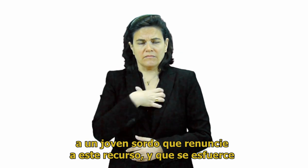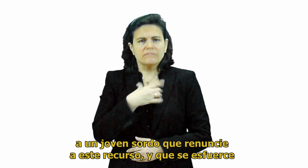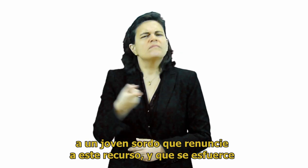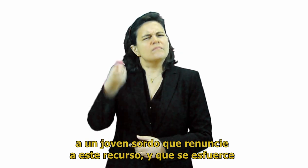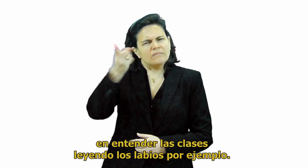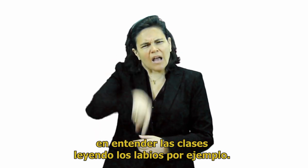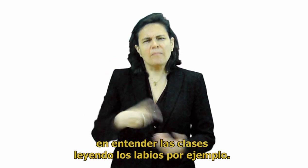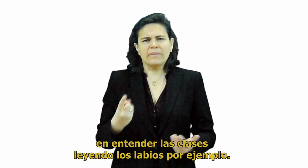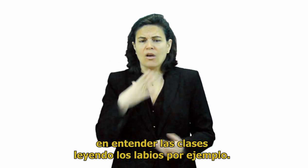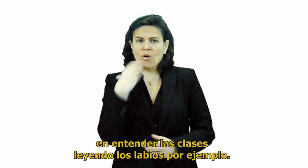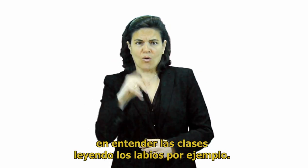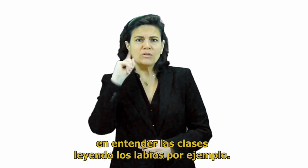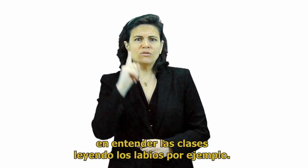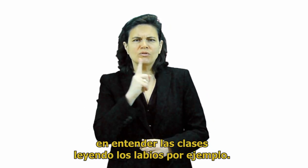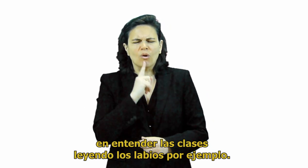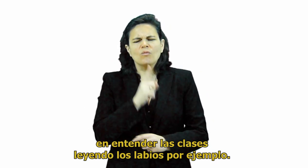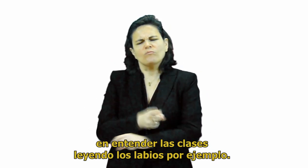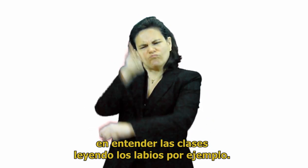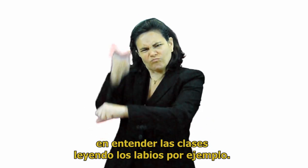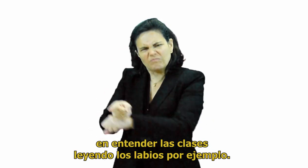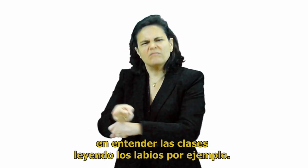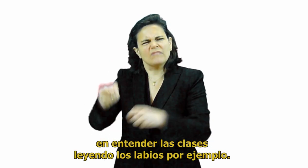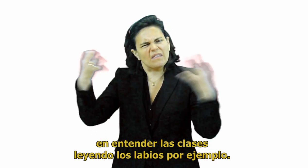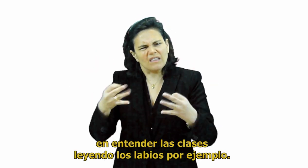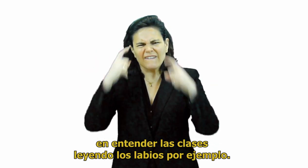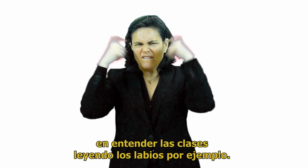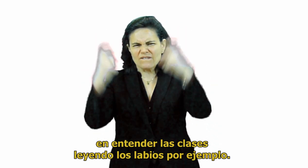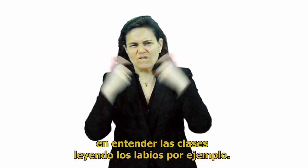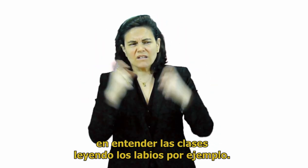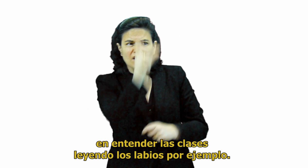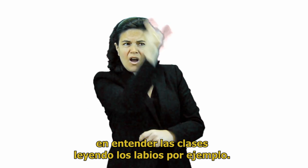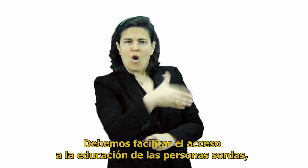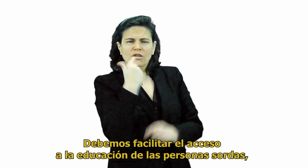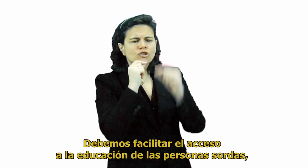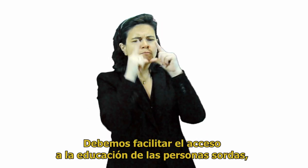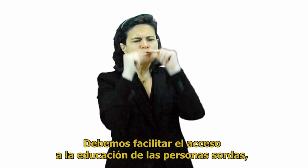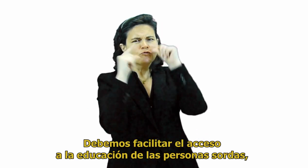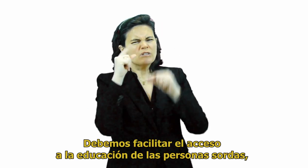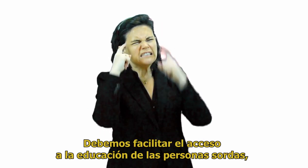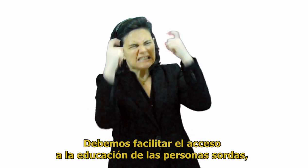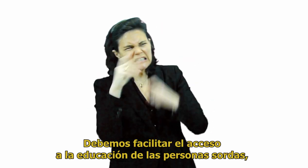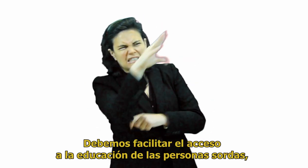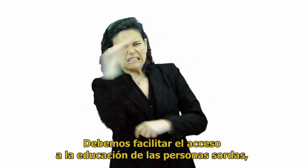esfuerce en entender las clases leyendo los labios, por ejemplo. ejemplo, debemos